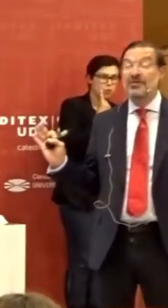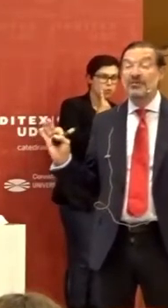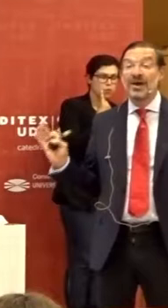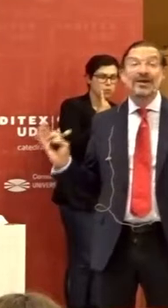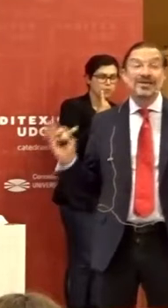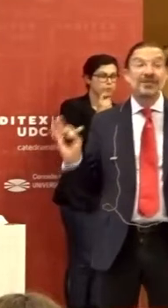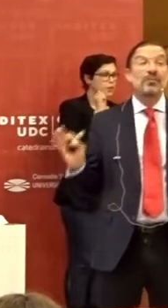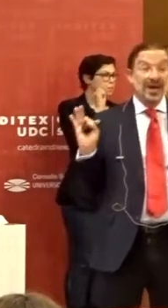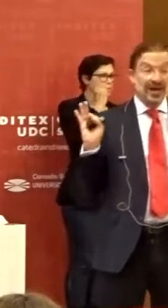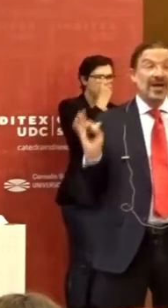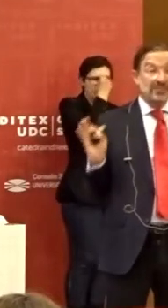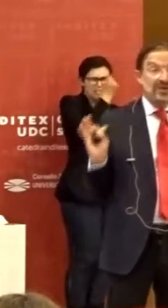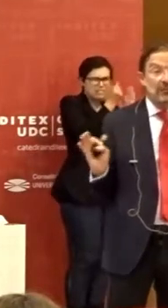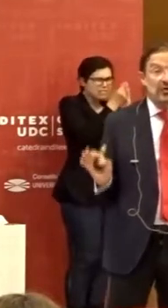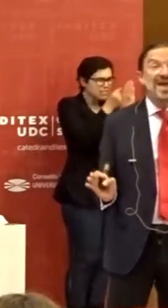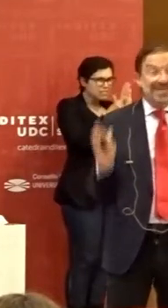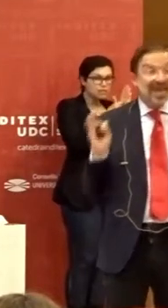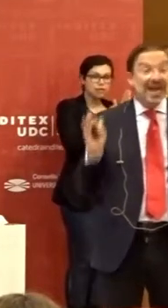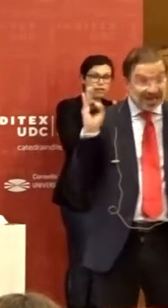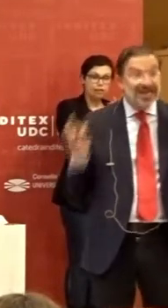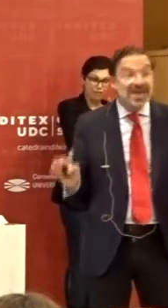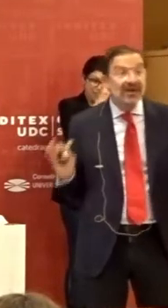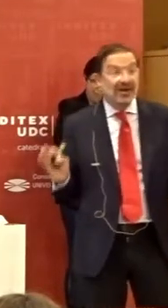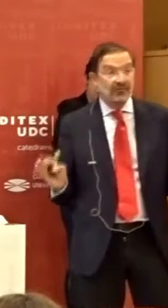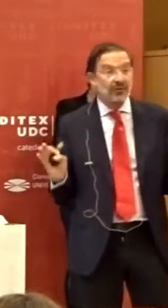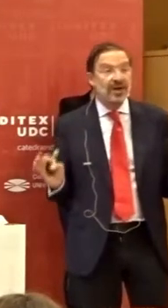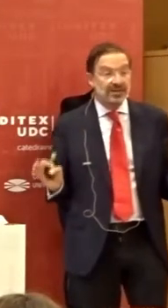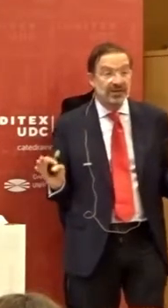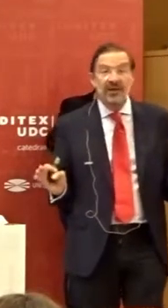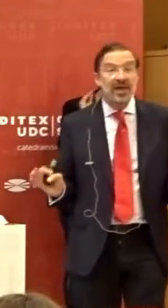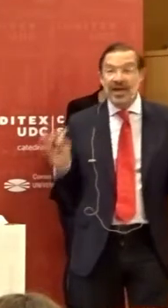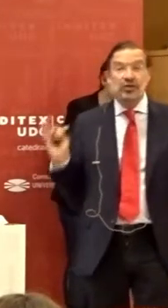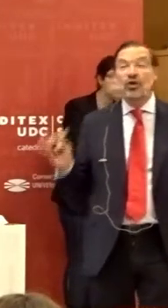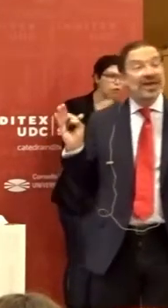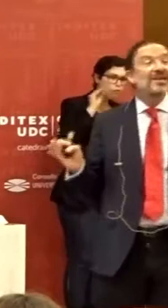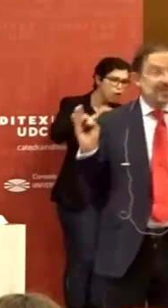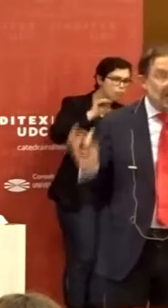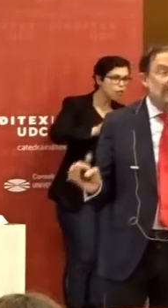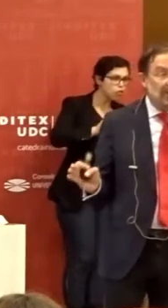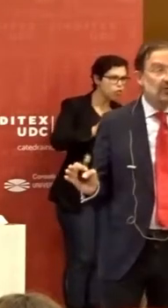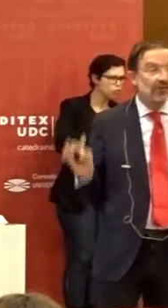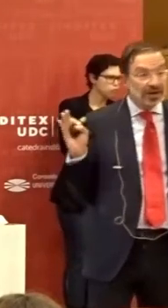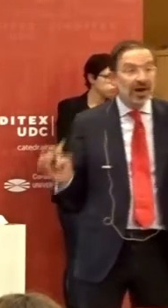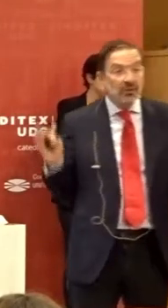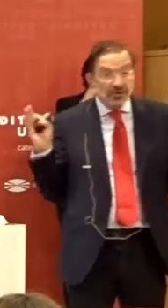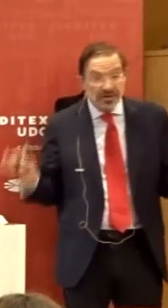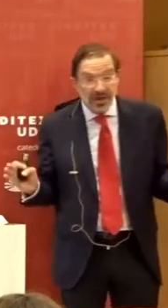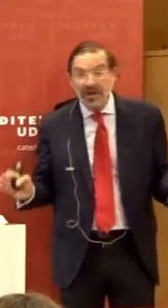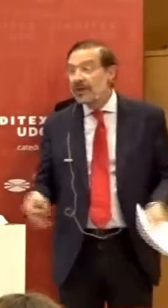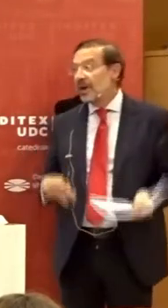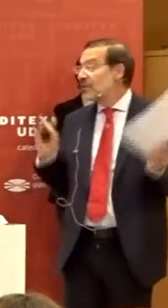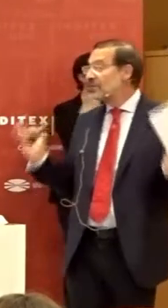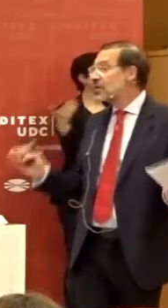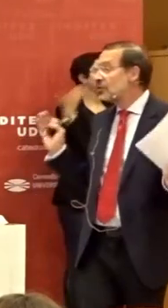el principal requisito para que le admitamos es que él quiera formarse. Esto es exigente, o sea, venir a la